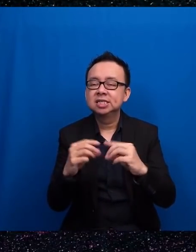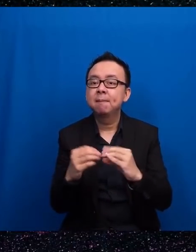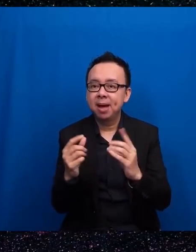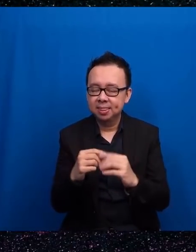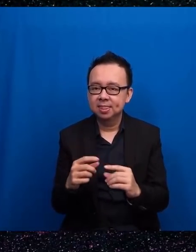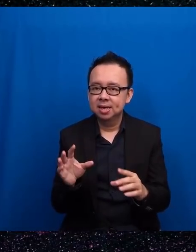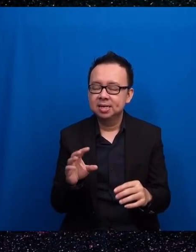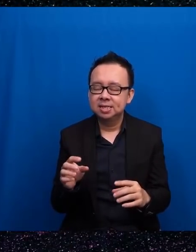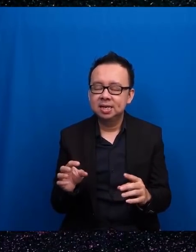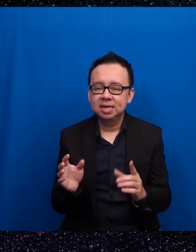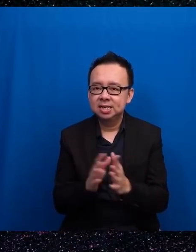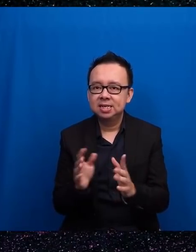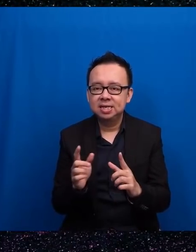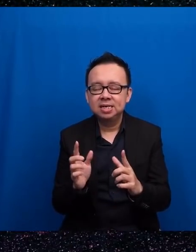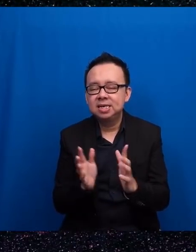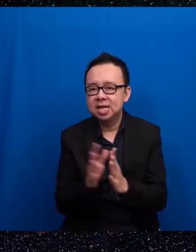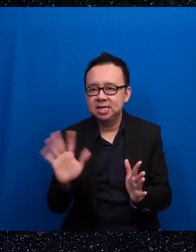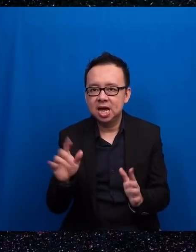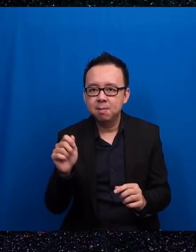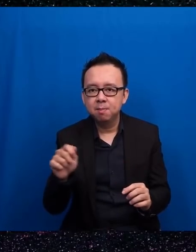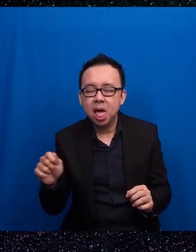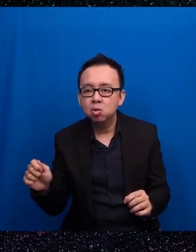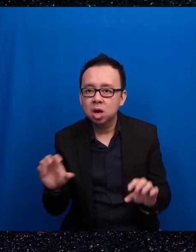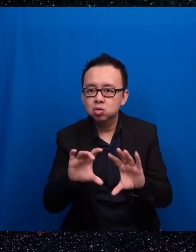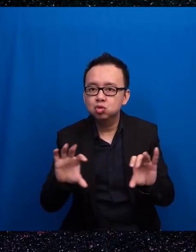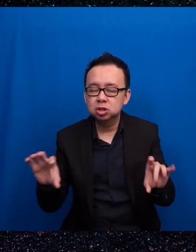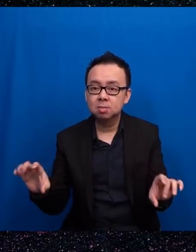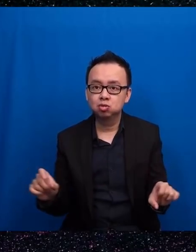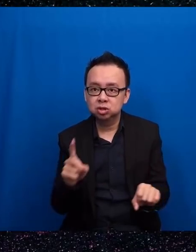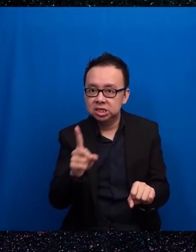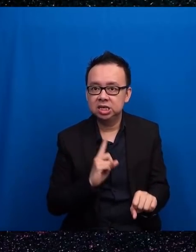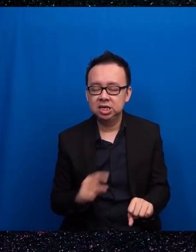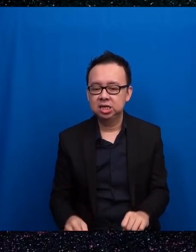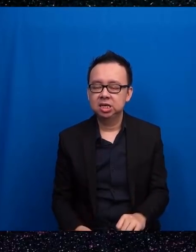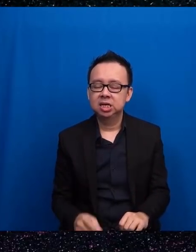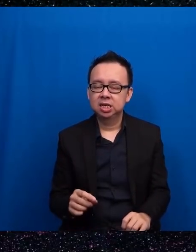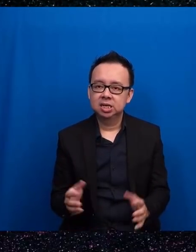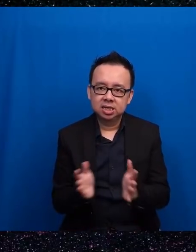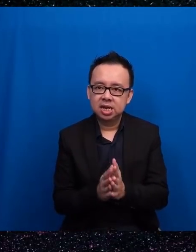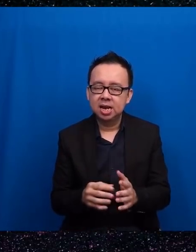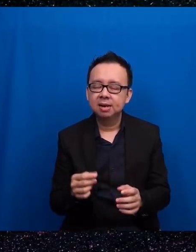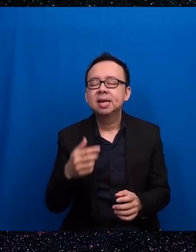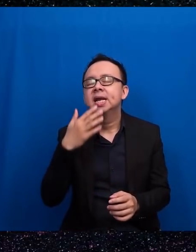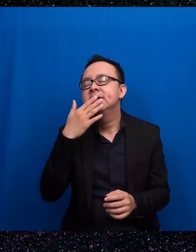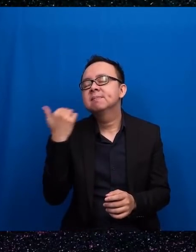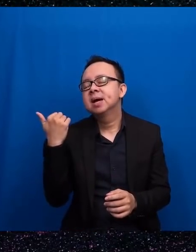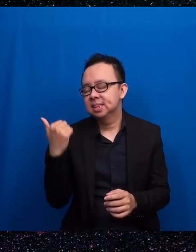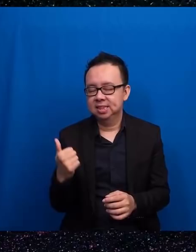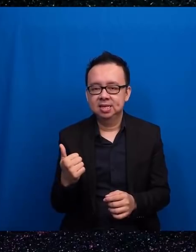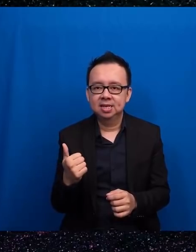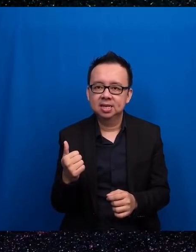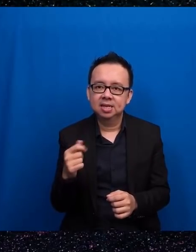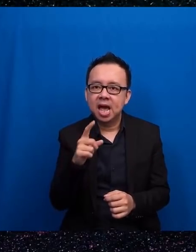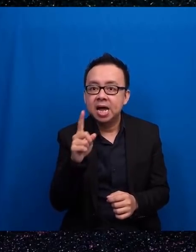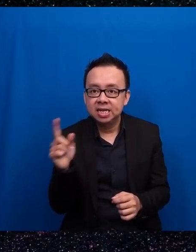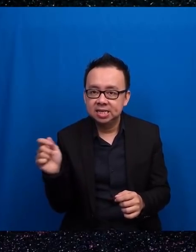hari kudusku, apabila engkau menyebutkan hari sabat hari kenikmatan dan hari kudus Tuhan serta hari yang